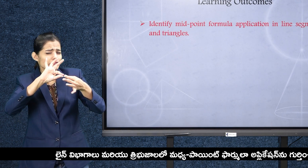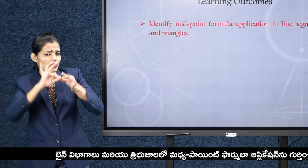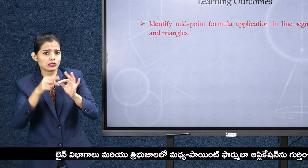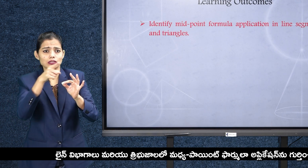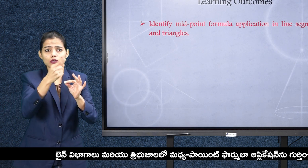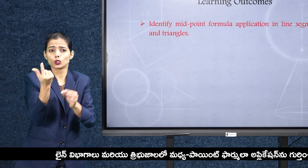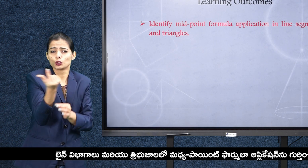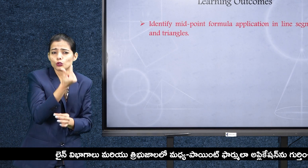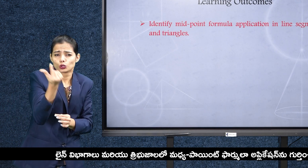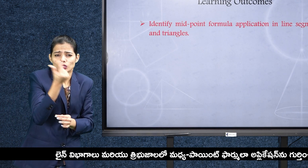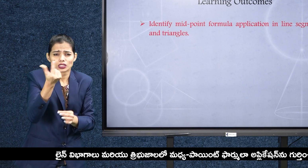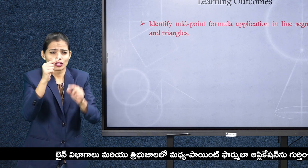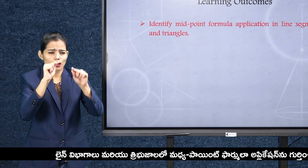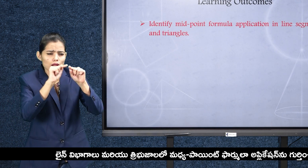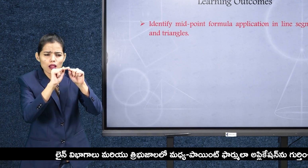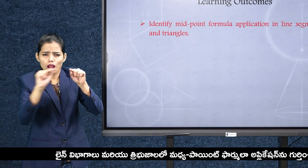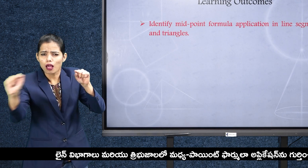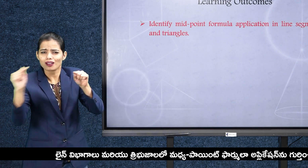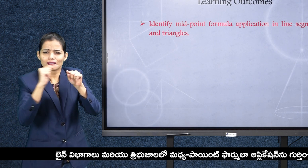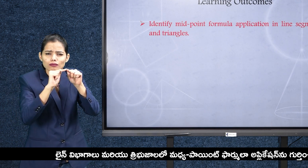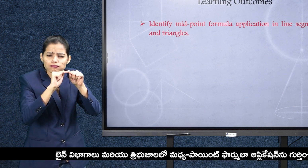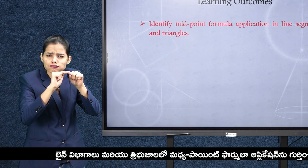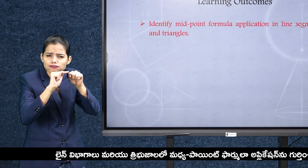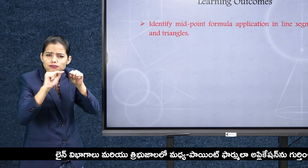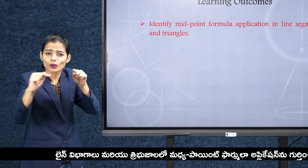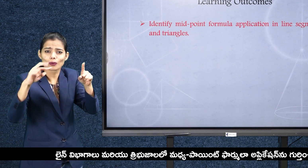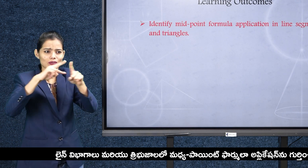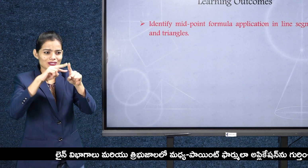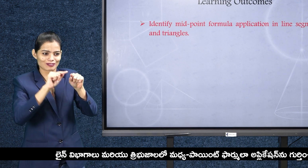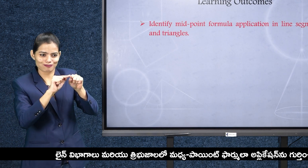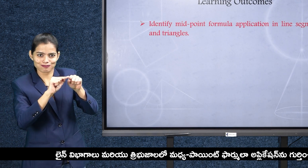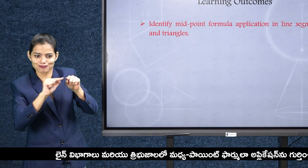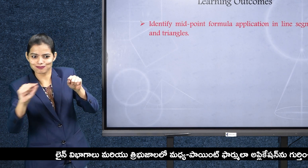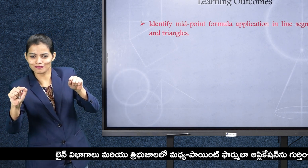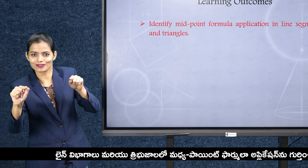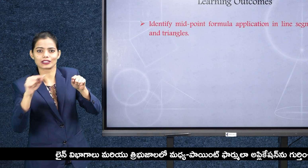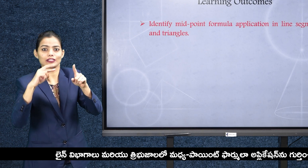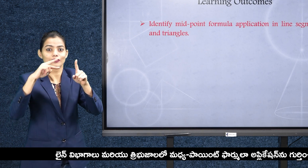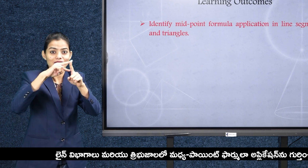త్రిభుజాలలో మధ్య పాయింట్ ఫార్ములా అప్లికేషన్ను గుర్తించండి.